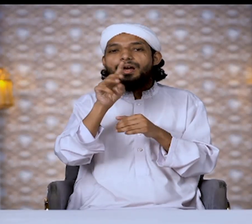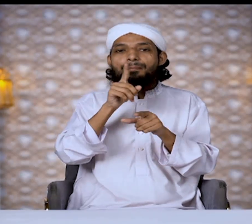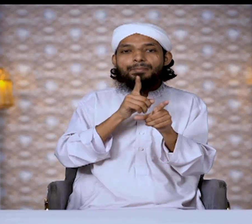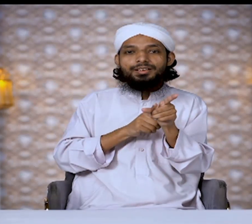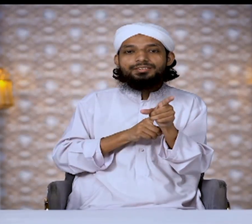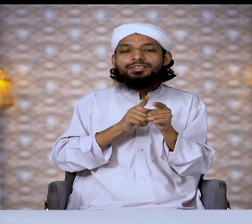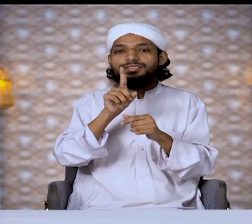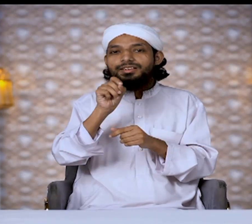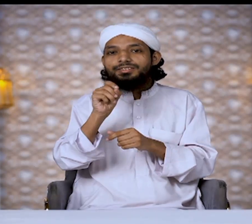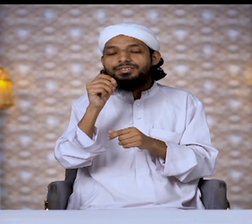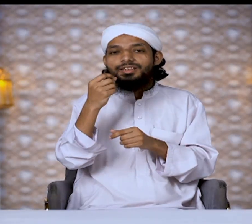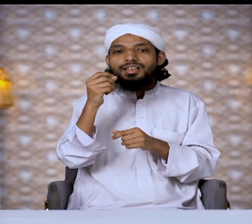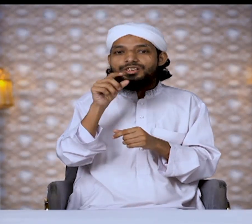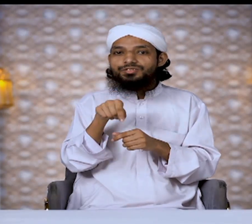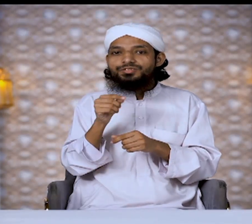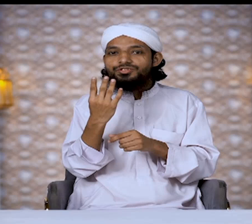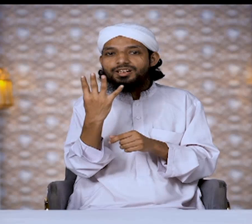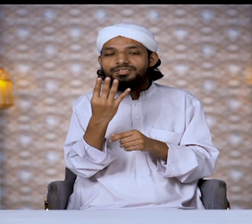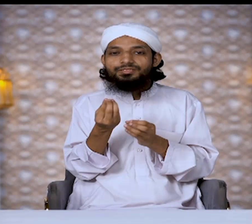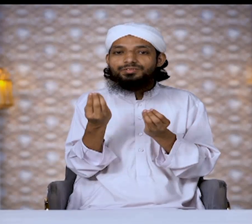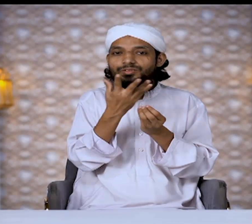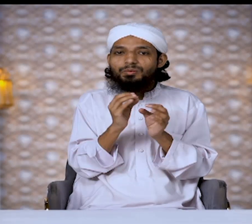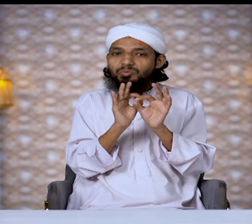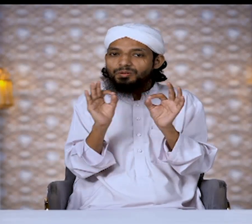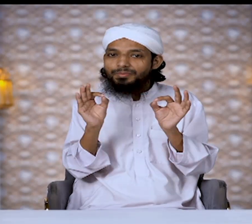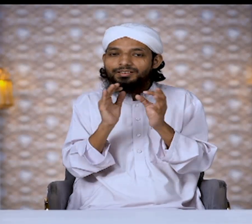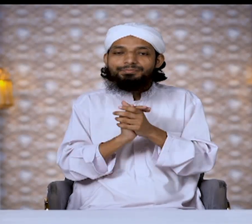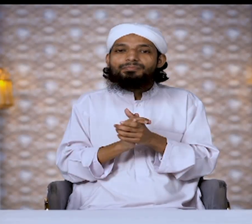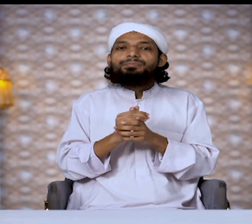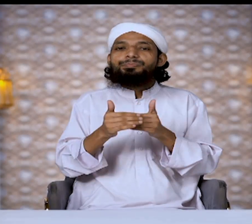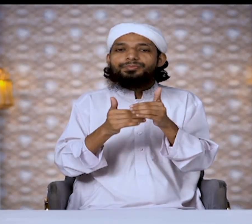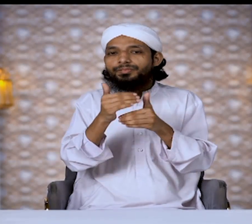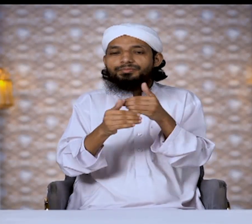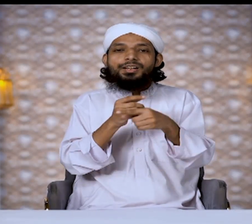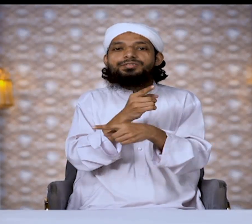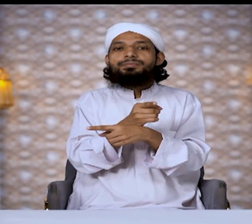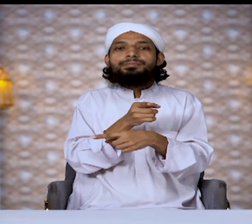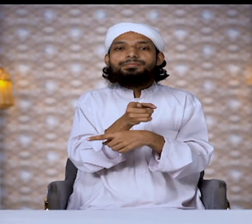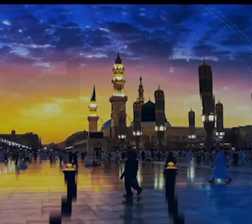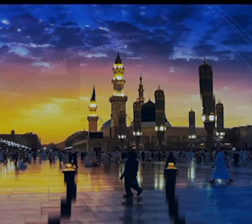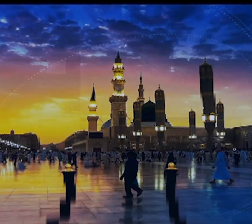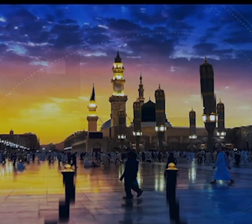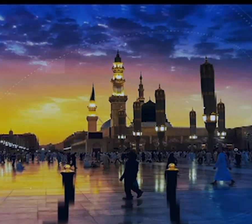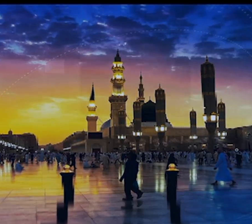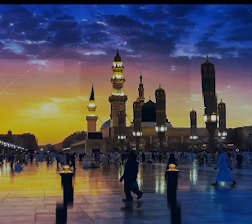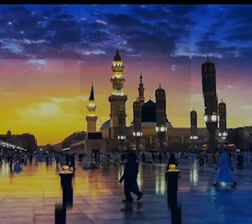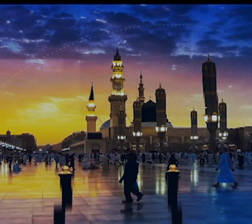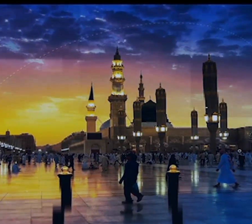10 مہینے 4 دن کی عمر میں ختم ہوا۔ اس کے بعد چند سال تک طلبہ کو پڑھایا۔ صلو علی الحبیب